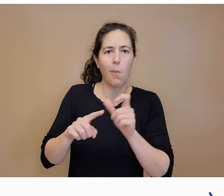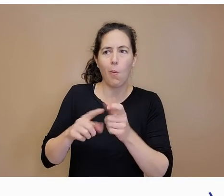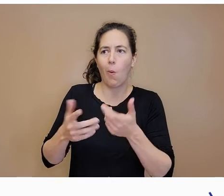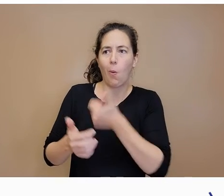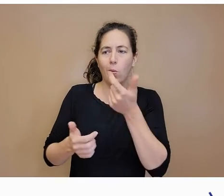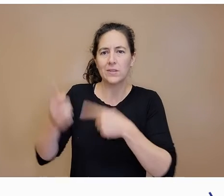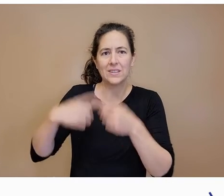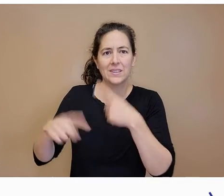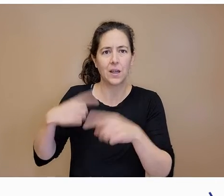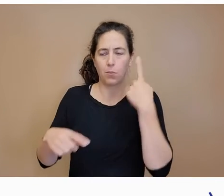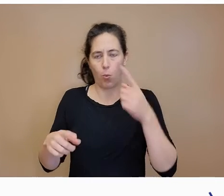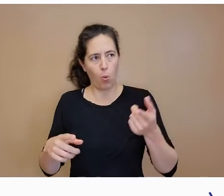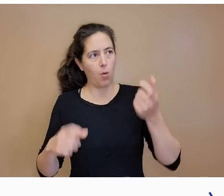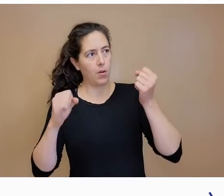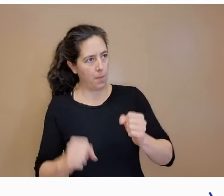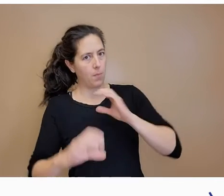pour être capable de communiquer?